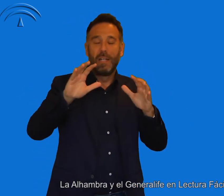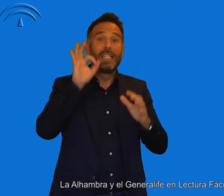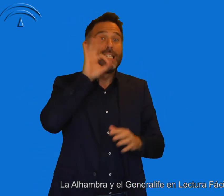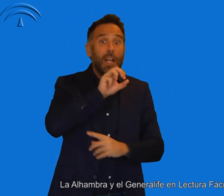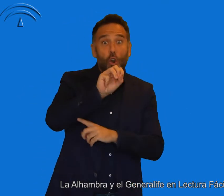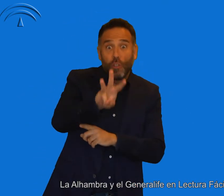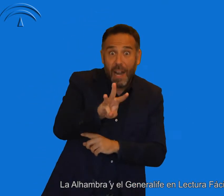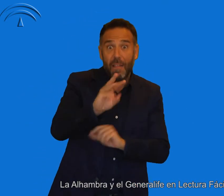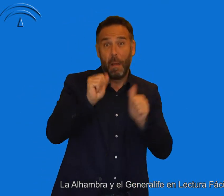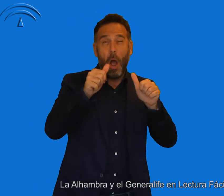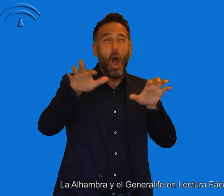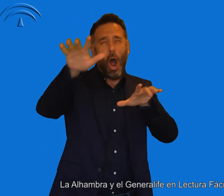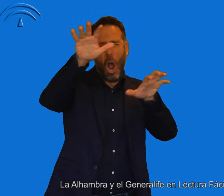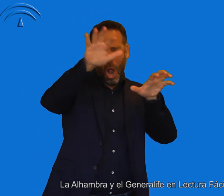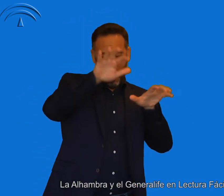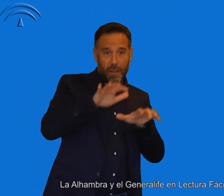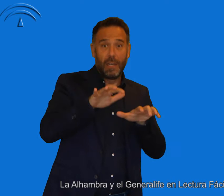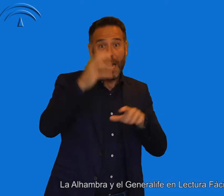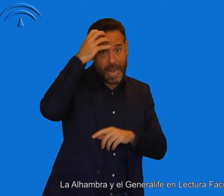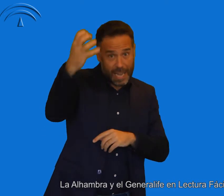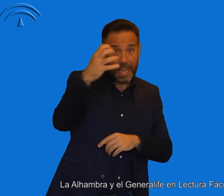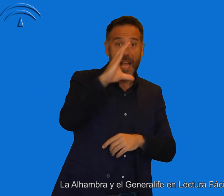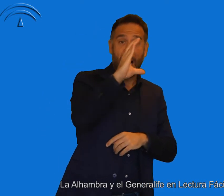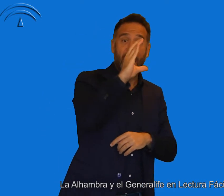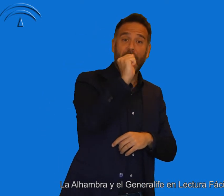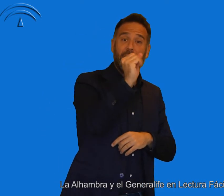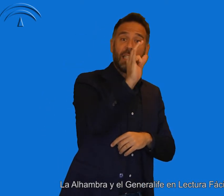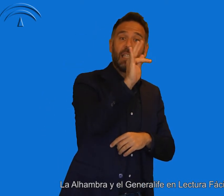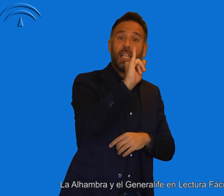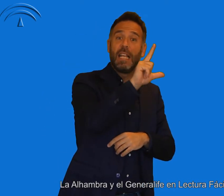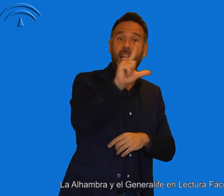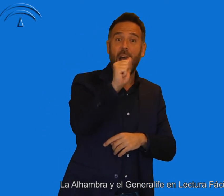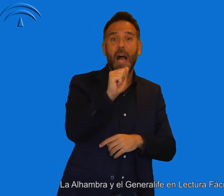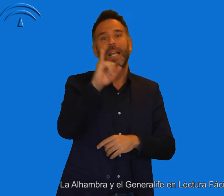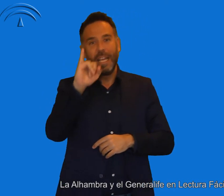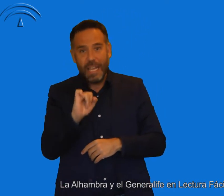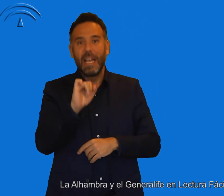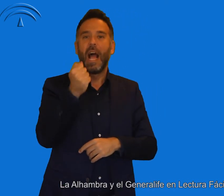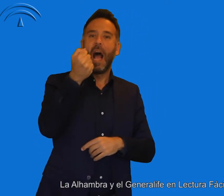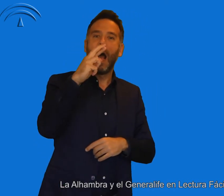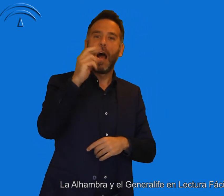Al comenzar el siglo XIII, los reyes de Castilla y Aragón habían llegado ya hasta